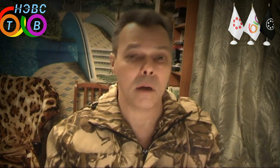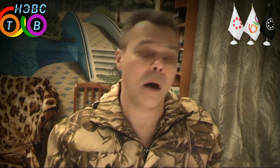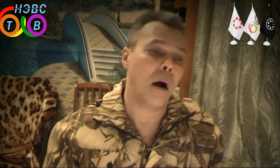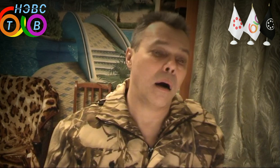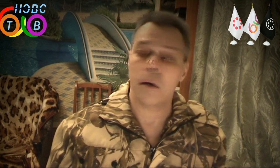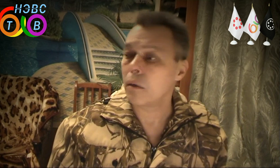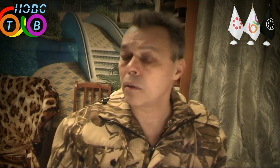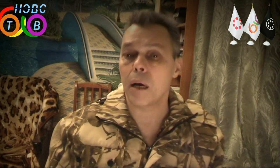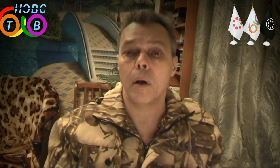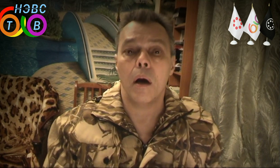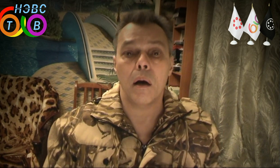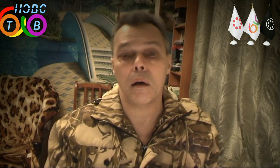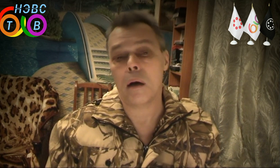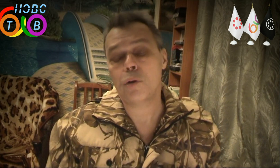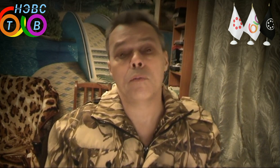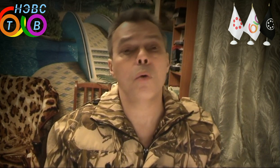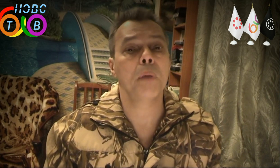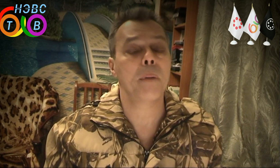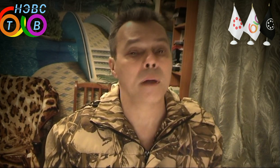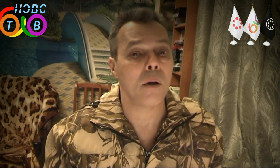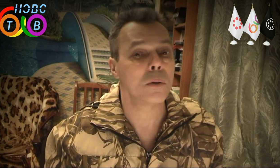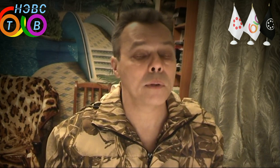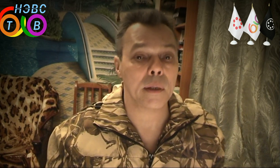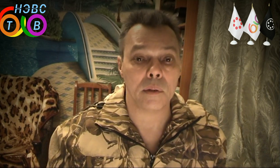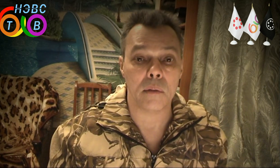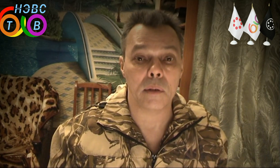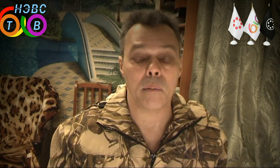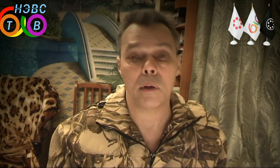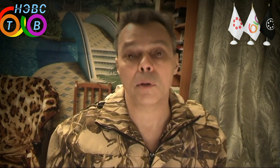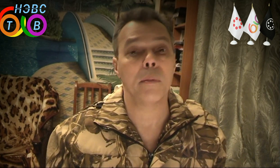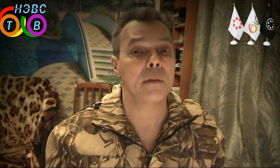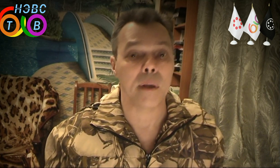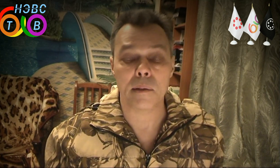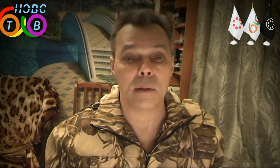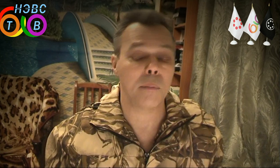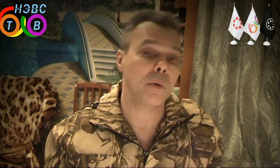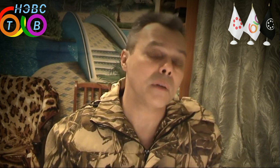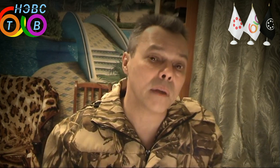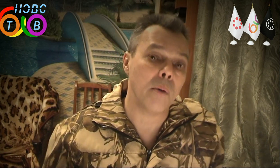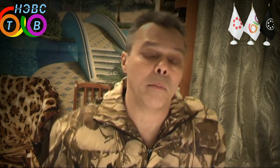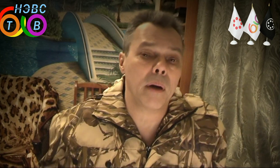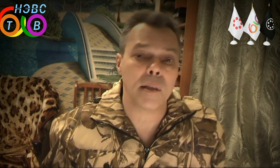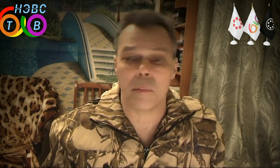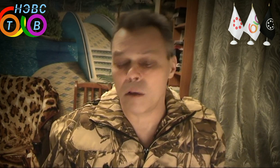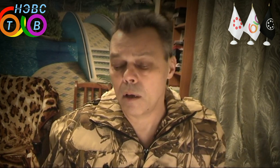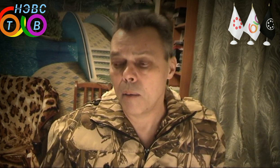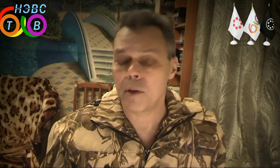да? А чего? Он мне понравился, он красивый, там, или там известный. Там. Ну, я не знаю, по разным